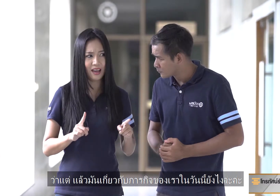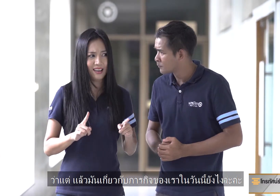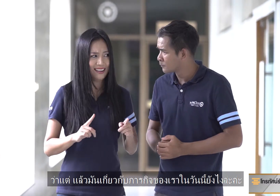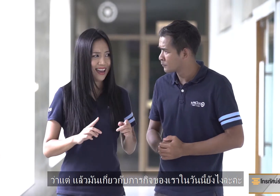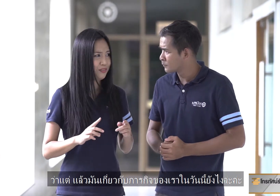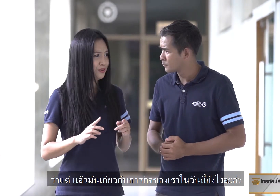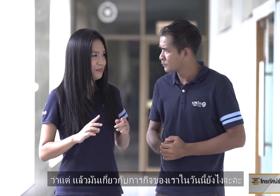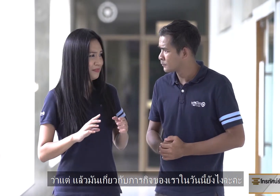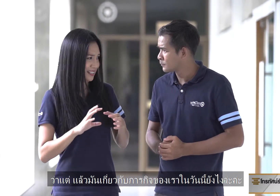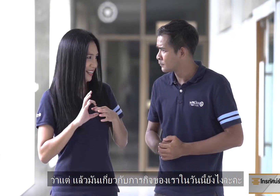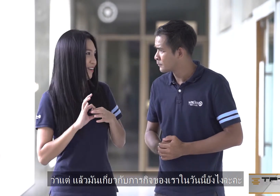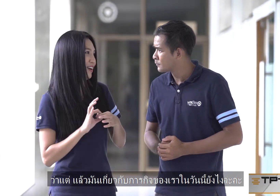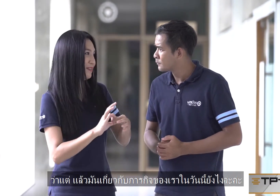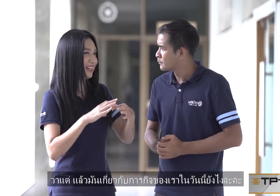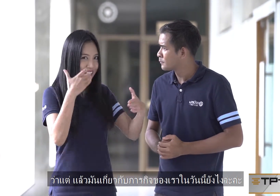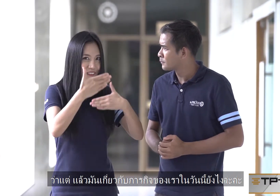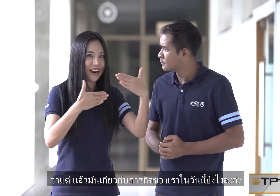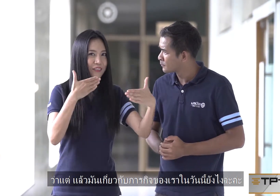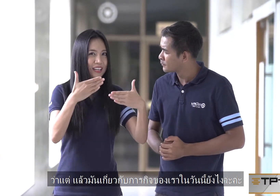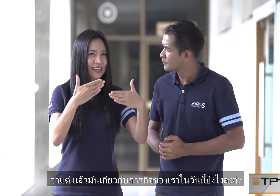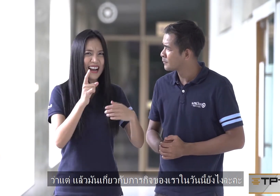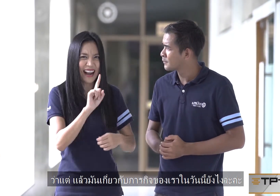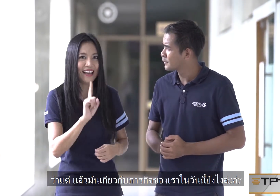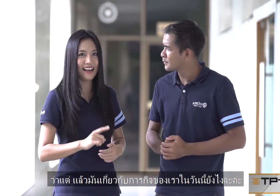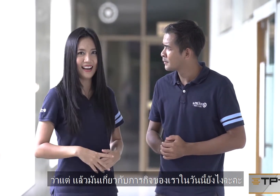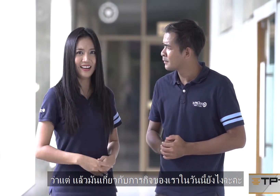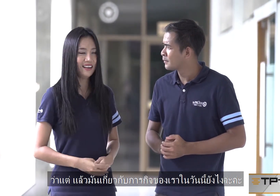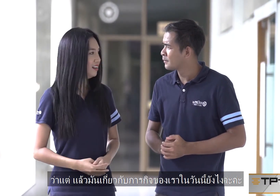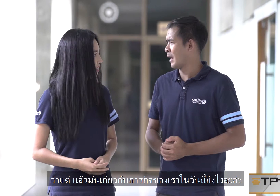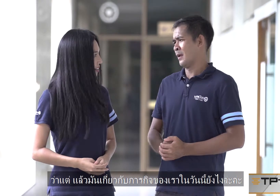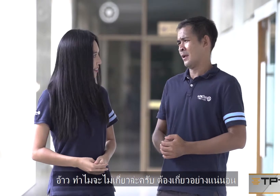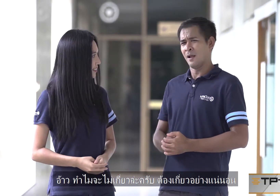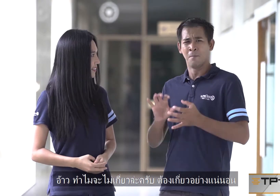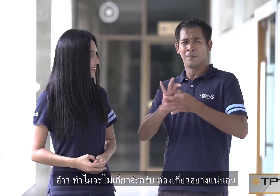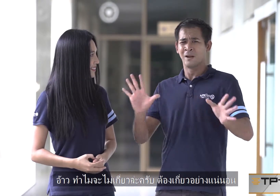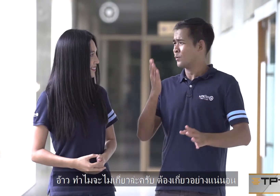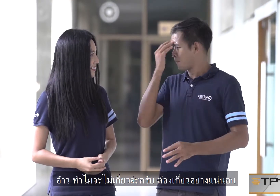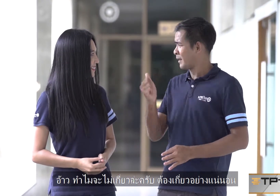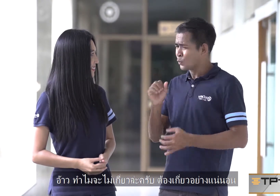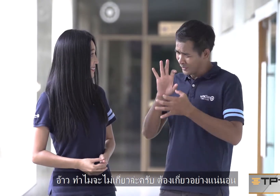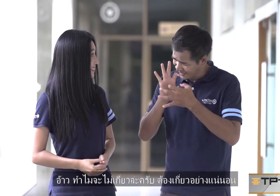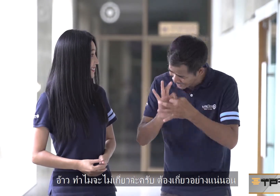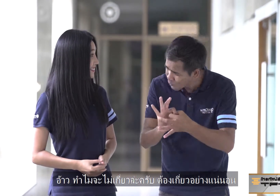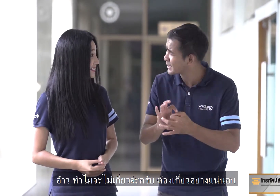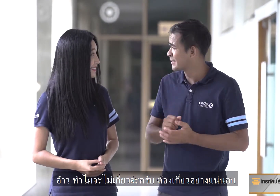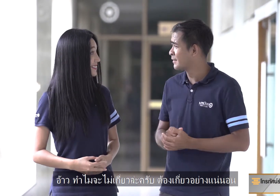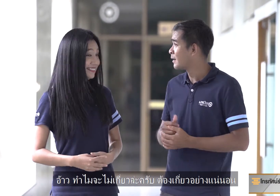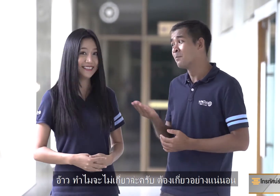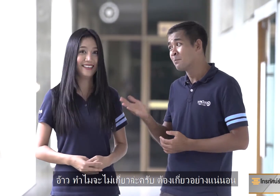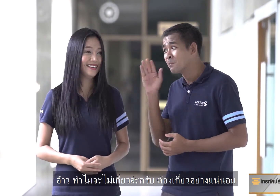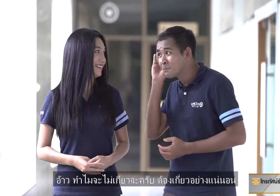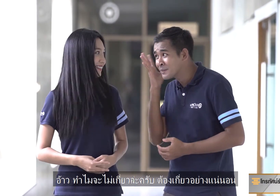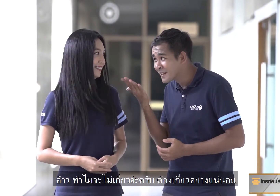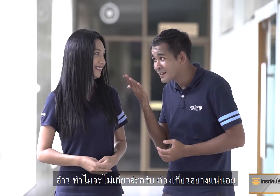แต่แล้วมันเกี่ยวกับภารกิจของเราวันนี้ยังไงอะคะ อ้าวทำไมจะไม่เกี่ยวล่ะครับ